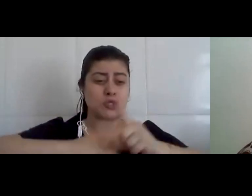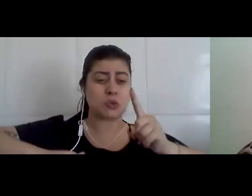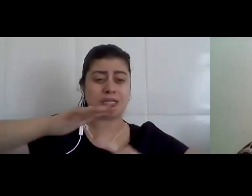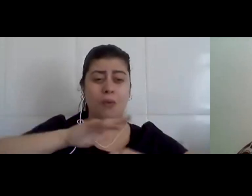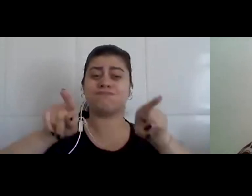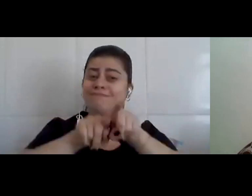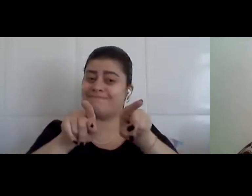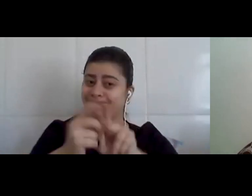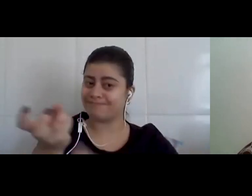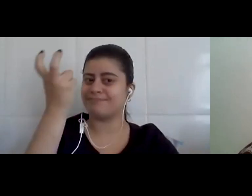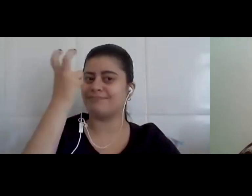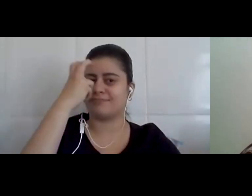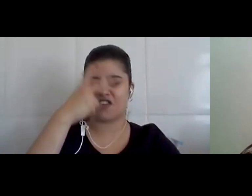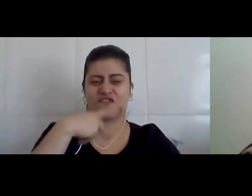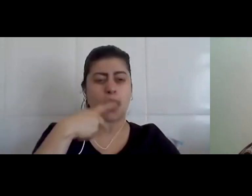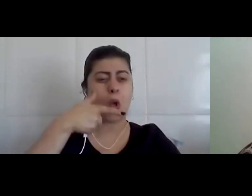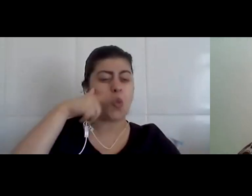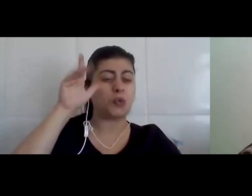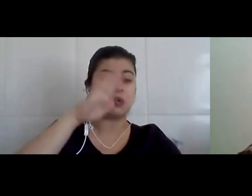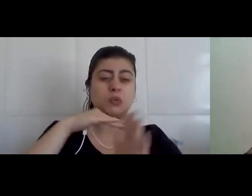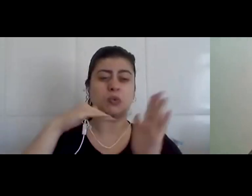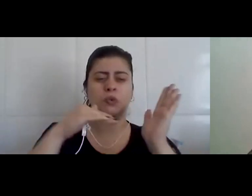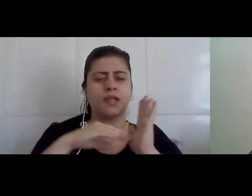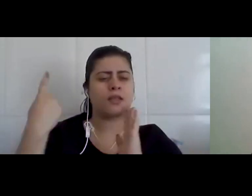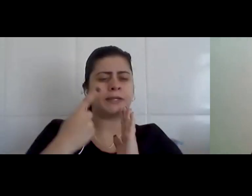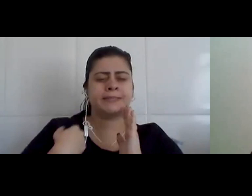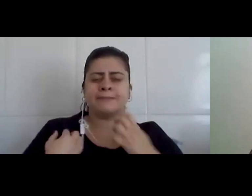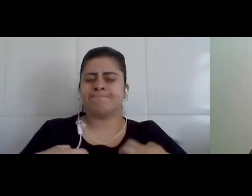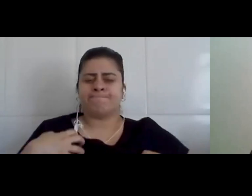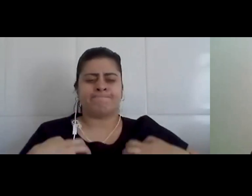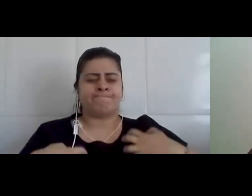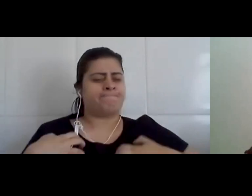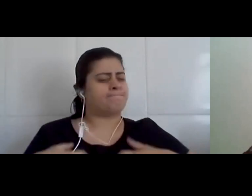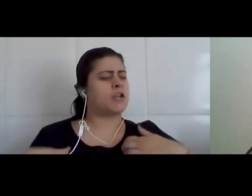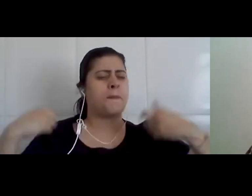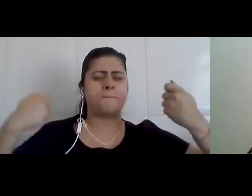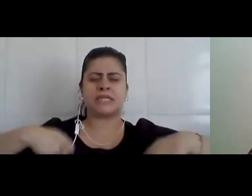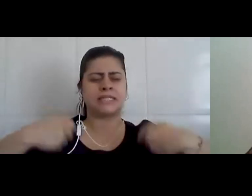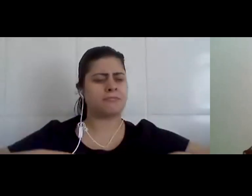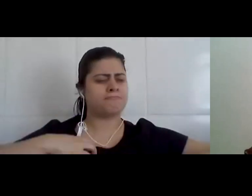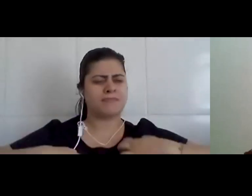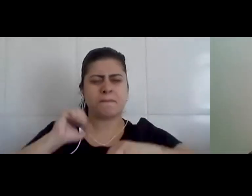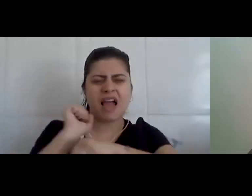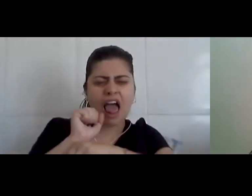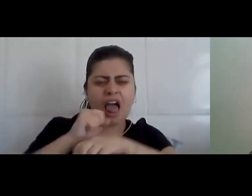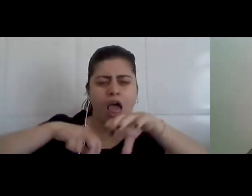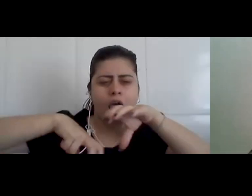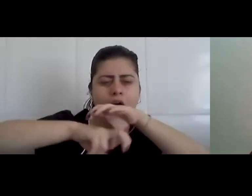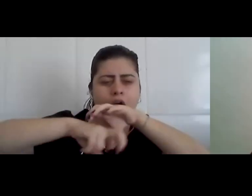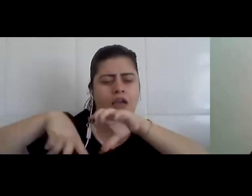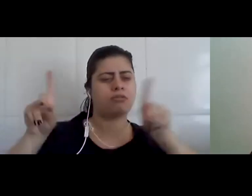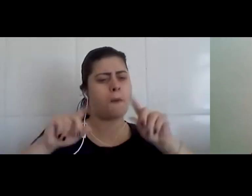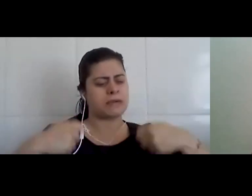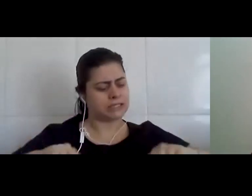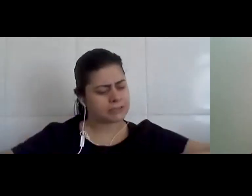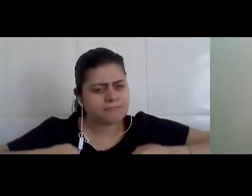foram falas, né, que alimentam a nossa indignação, né, porque a gente precisa se indignar de forma alguma, aceitar as injustiças,